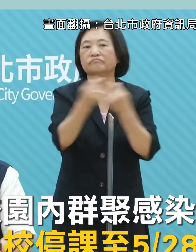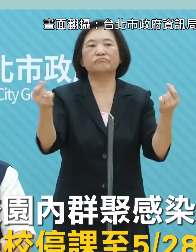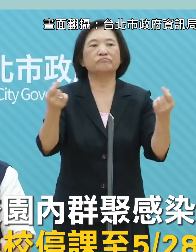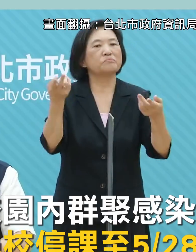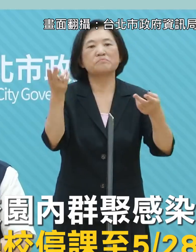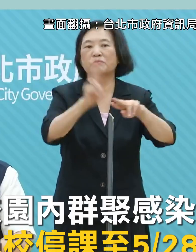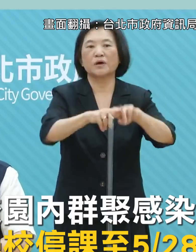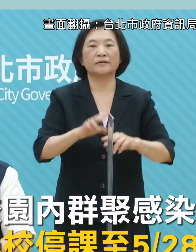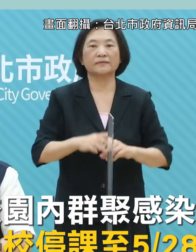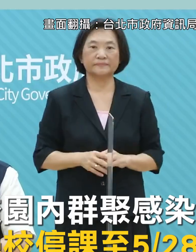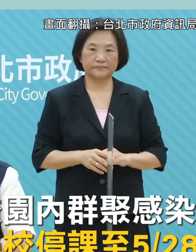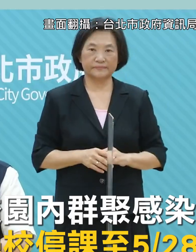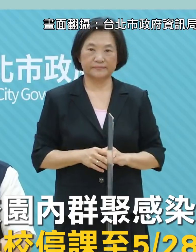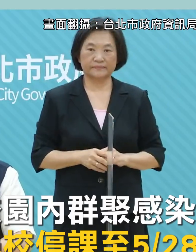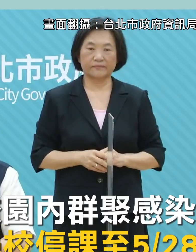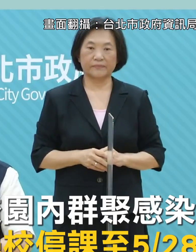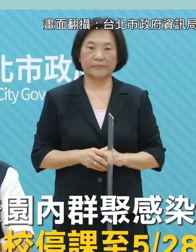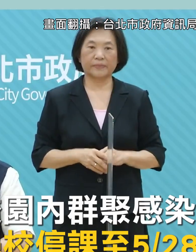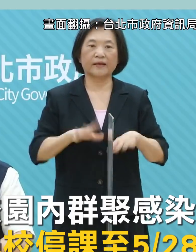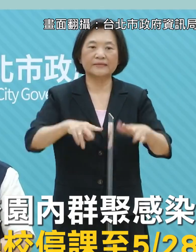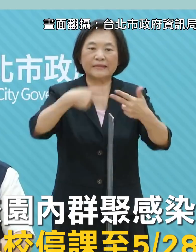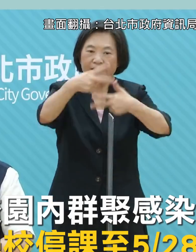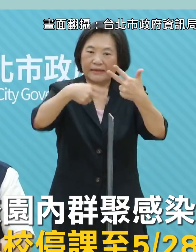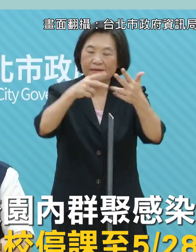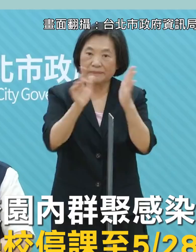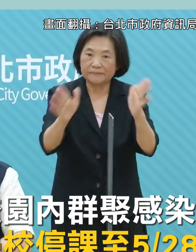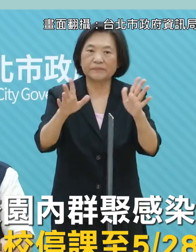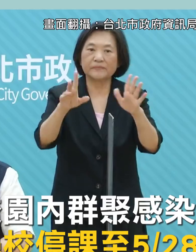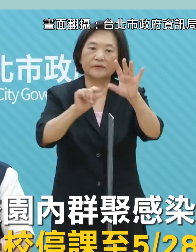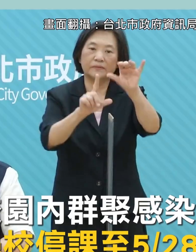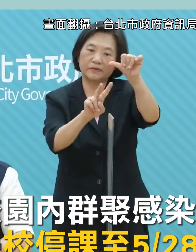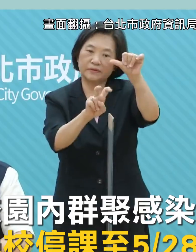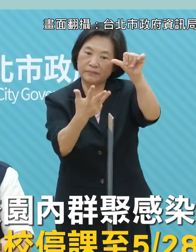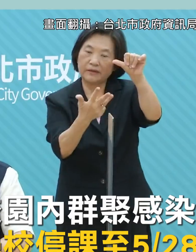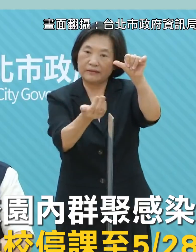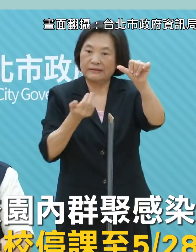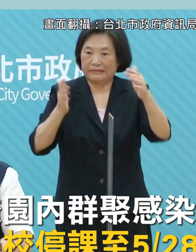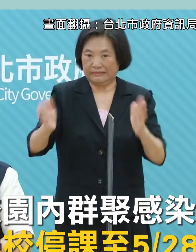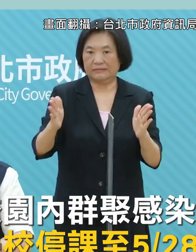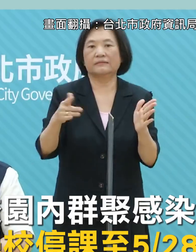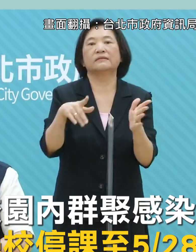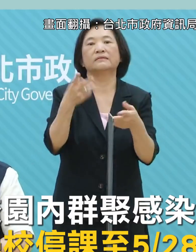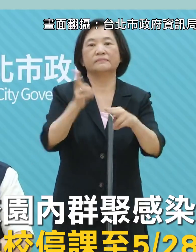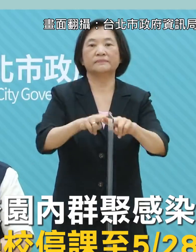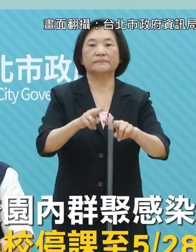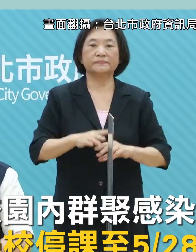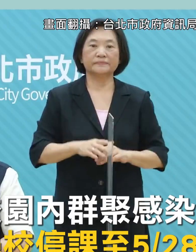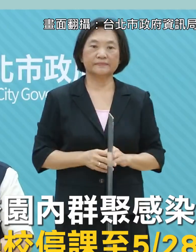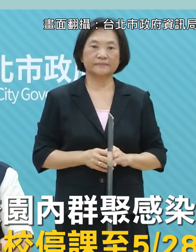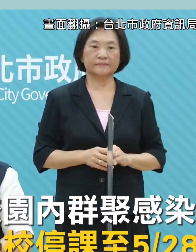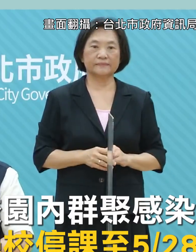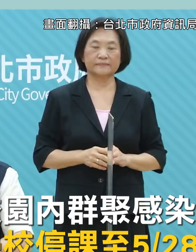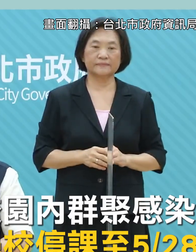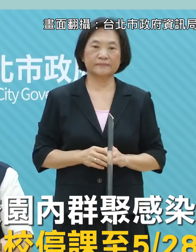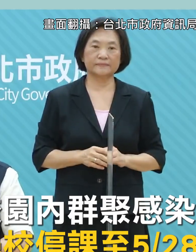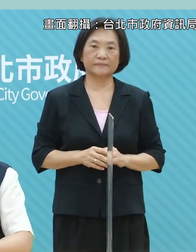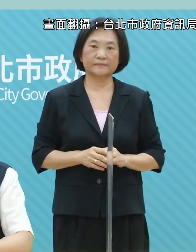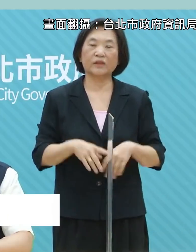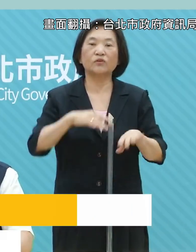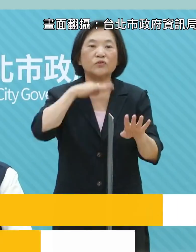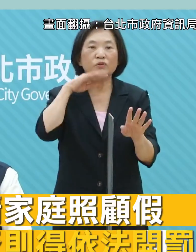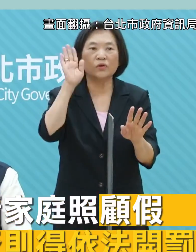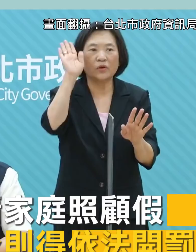托的哈，这种比较群聚的哈，全部都停班，你知道哈。那先停两个礼拜，